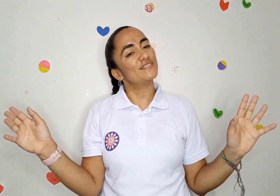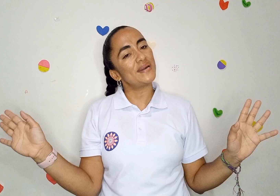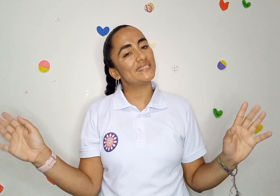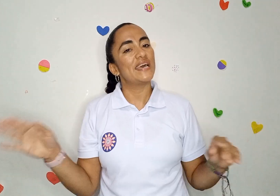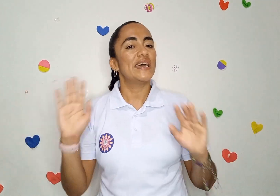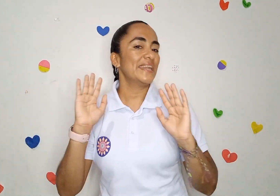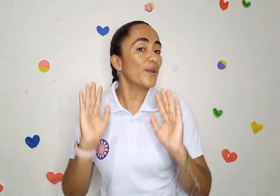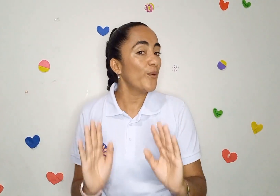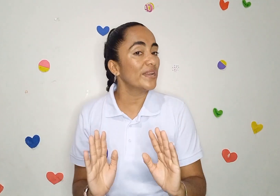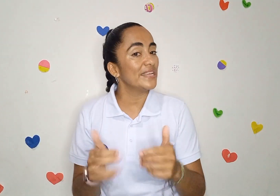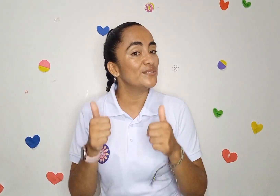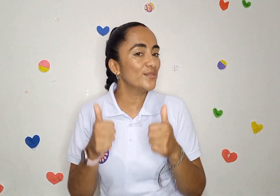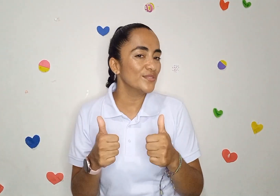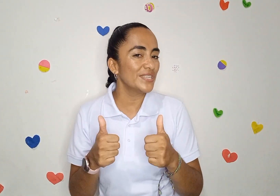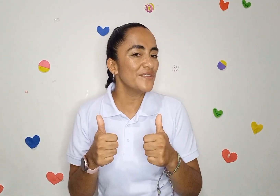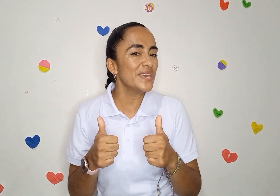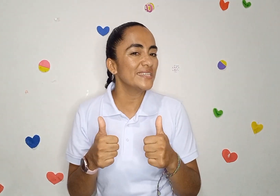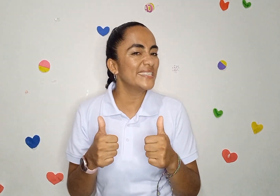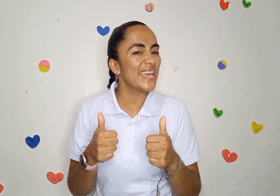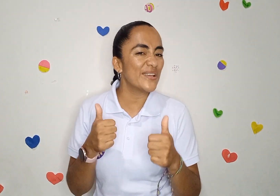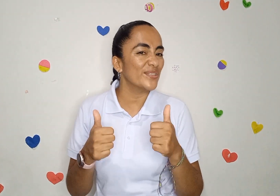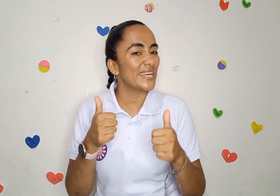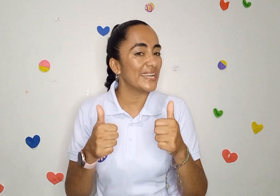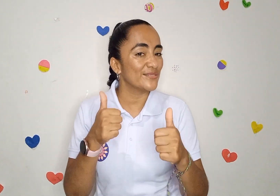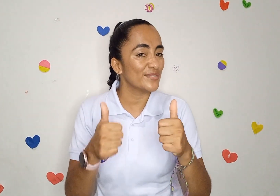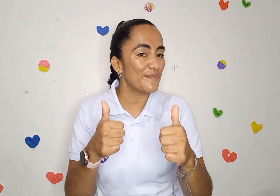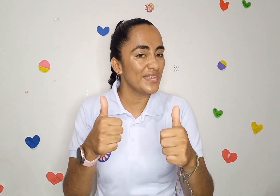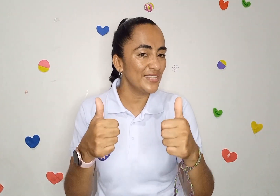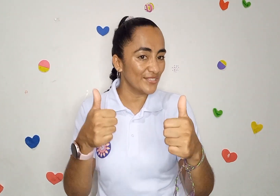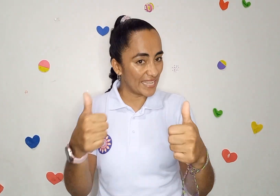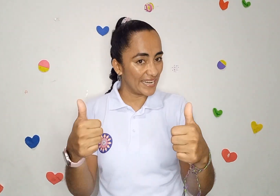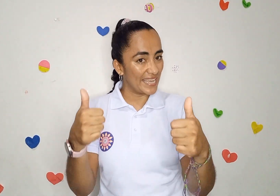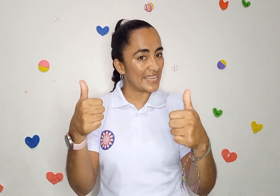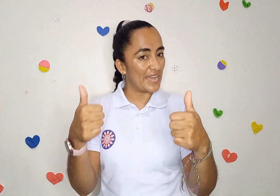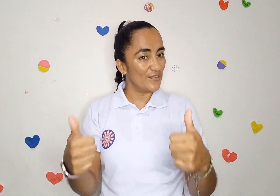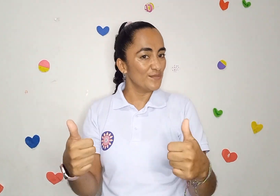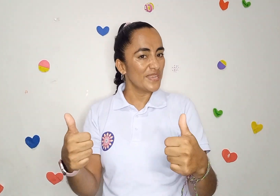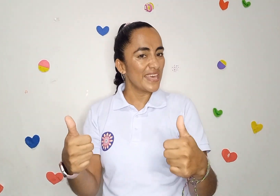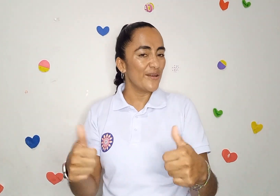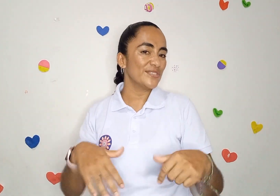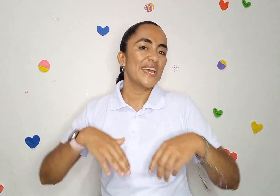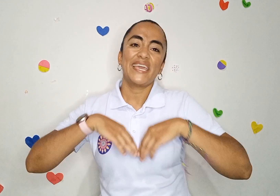más. Recuerden suscribirse y contarle a sus amiguitos, darle like a los videos